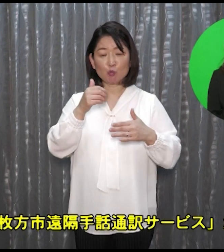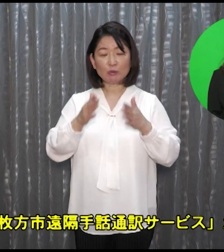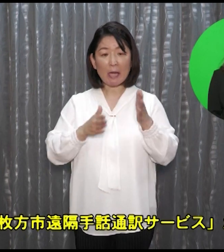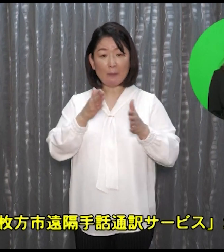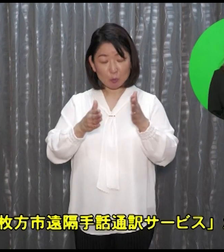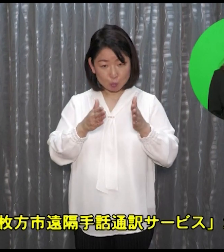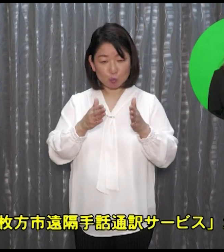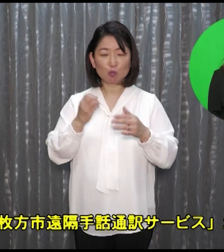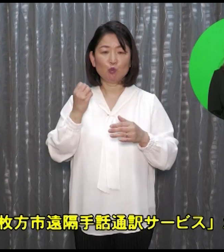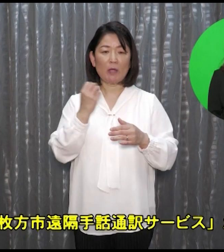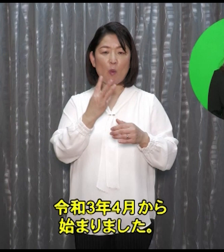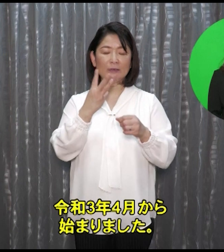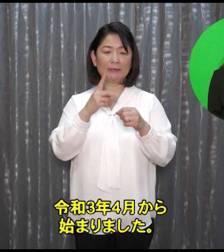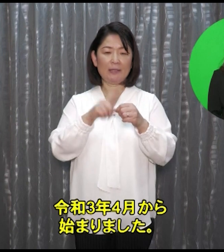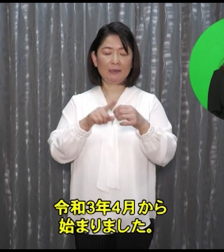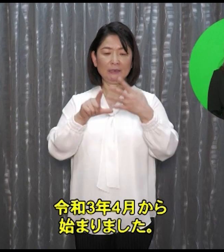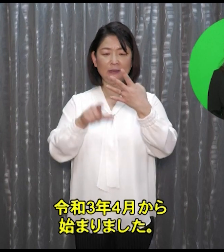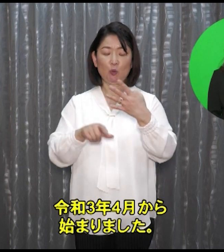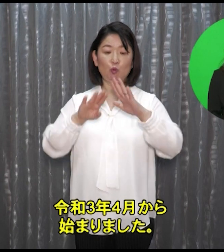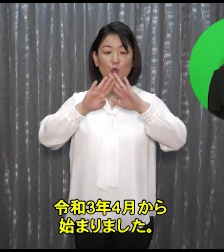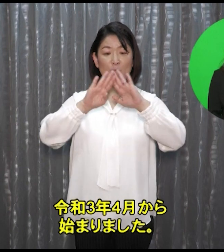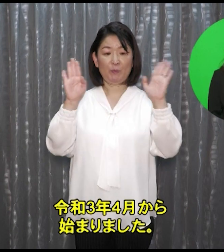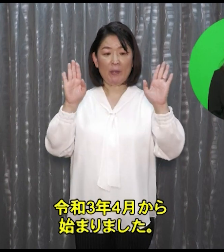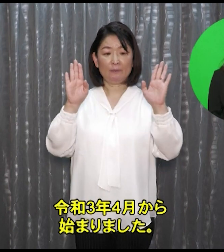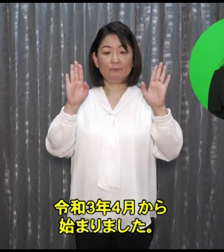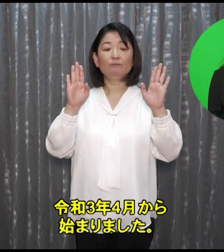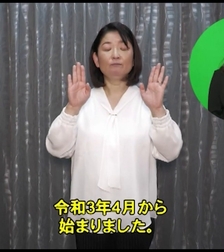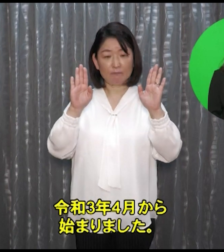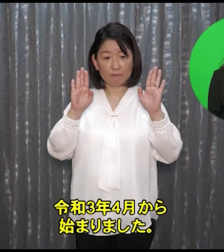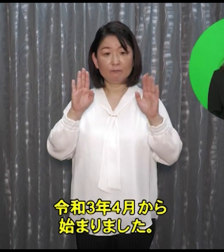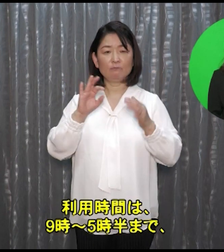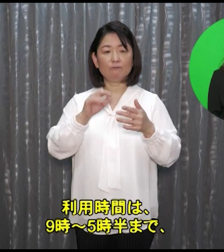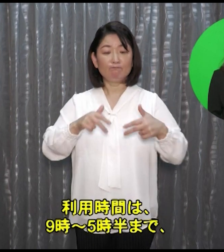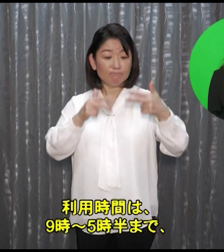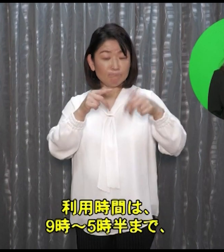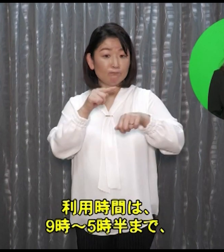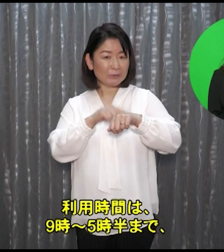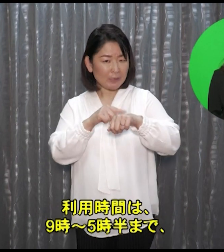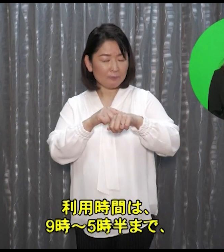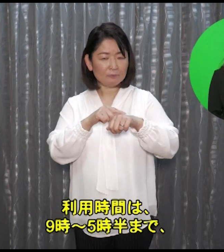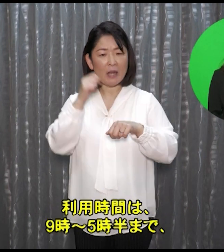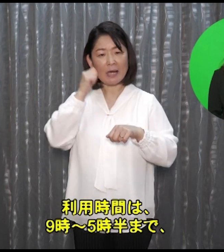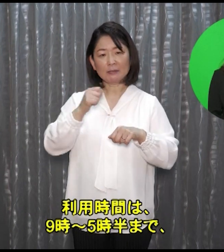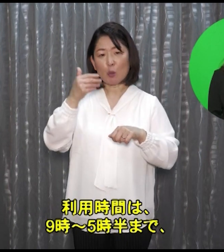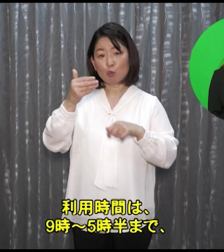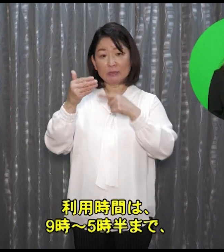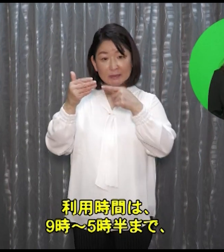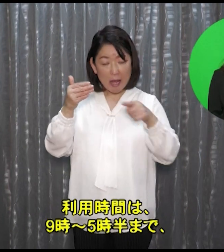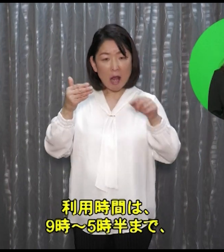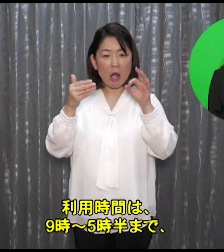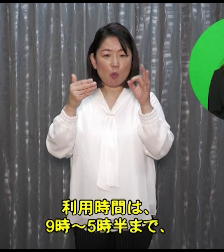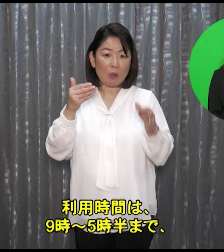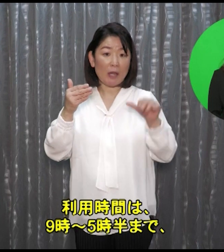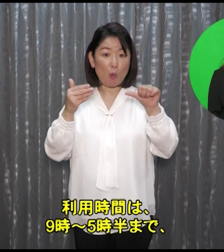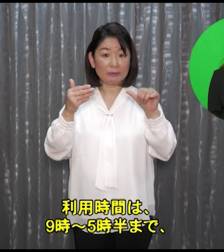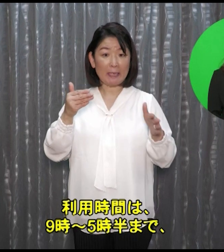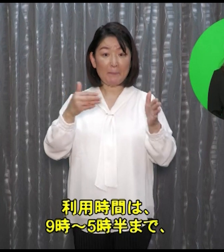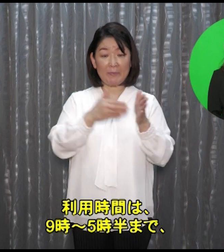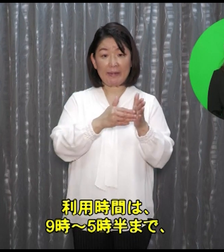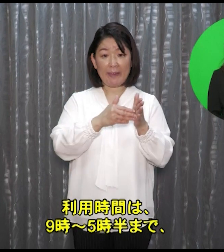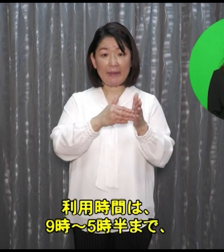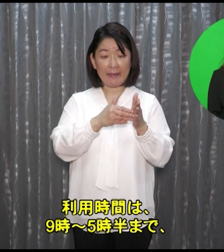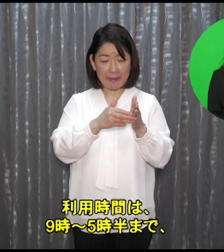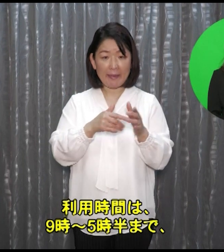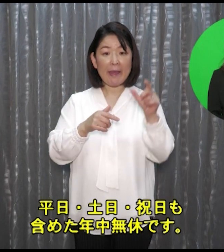らかた市遠隔手話通訳サービスが令和3年4月から始まりました。利用時間は9時から5時半ま